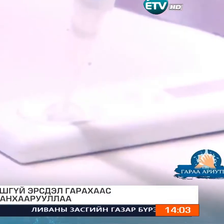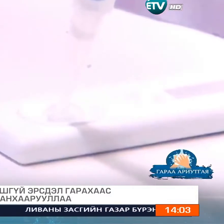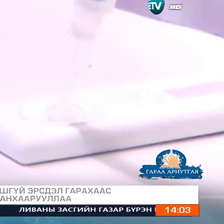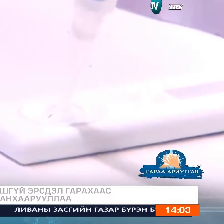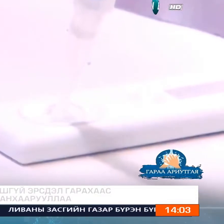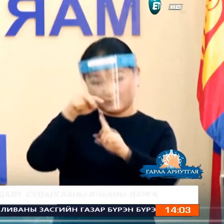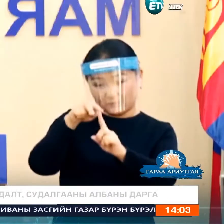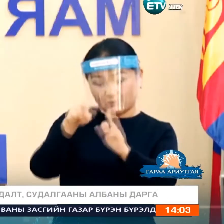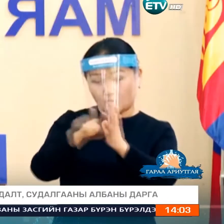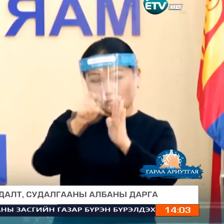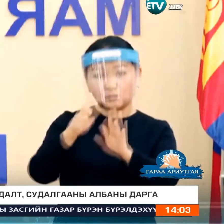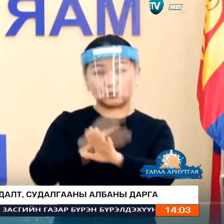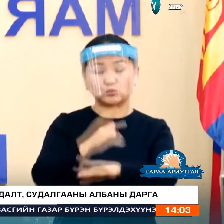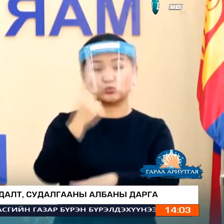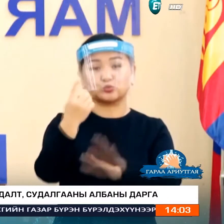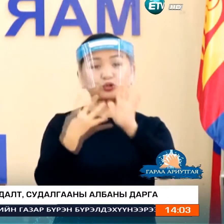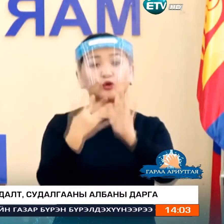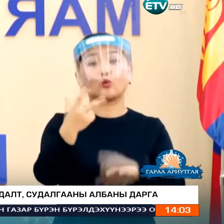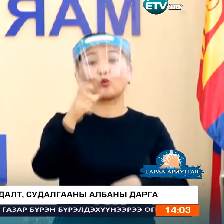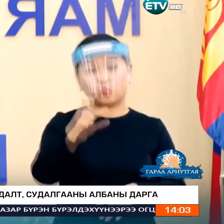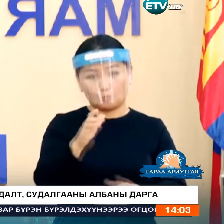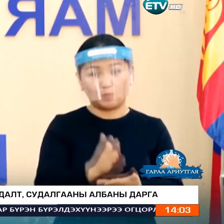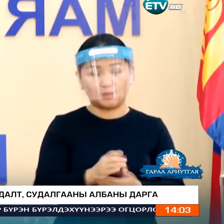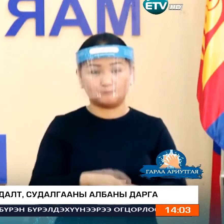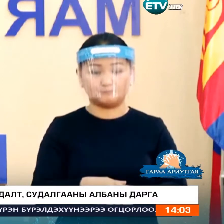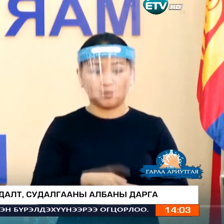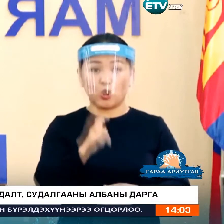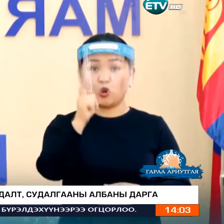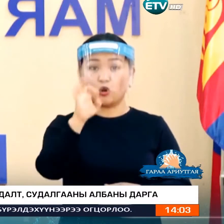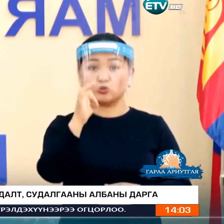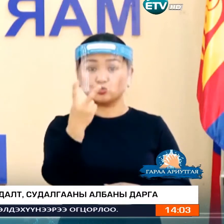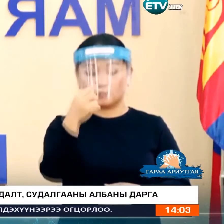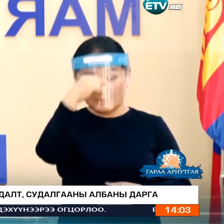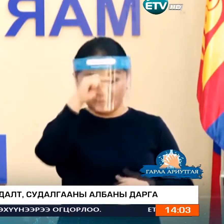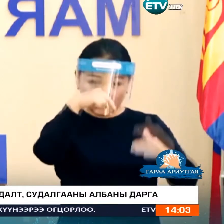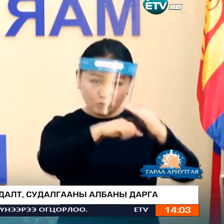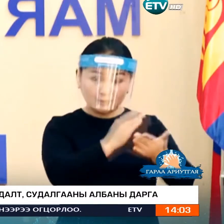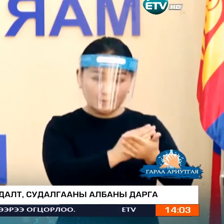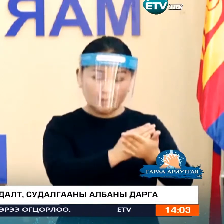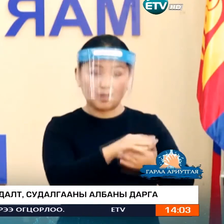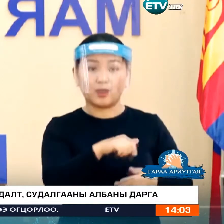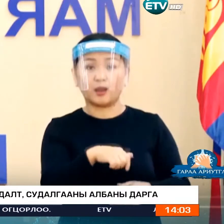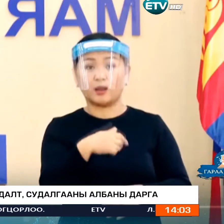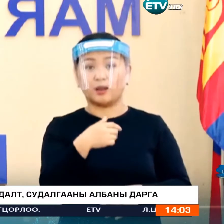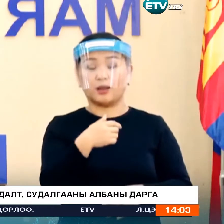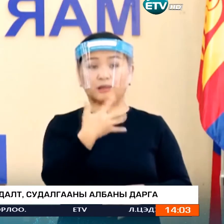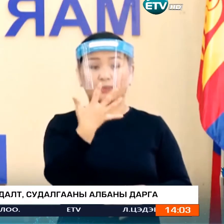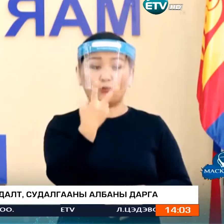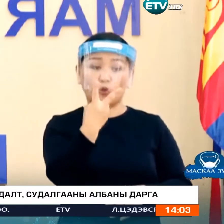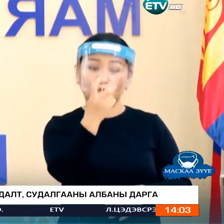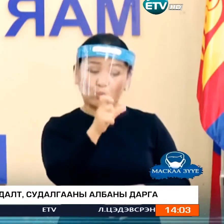байна. За хөсөөтөд бол өнөөдрийн байдлаар эмчилэгдэж байгаа тандалт яналт ажилтнанд байгаа 52 хүн